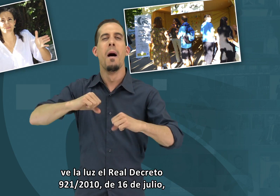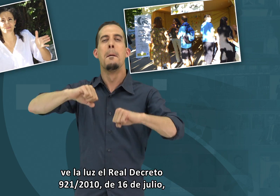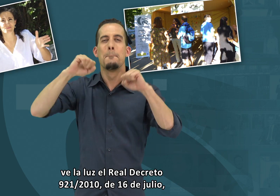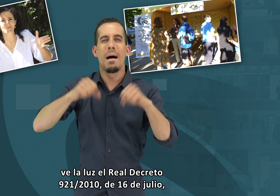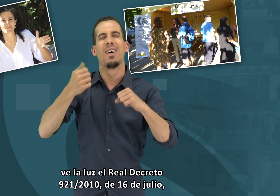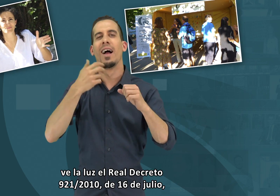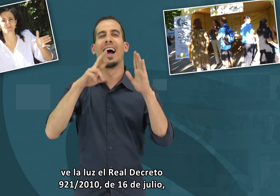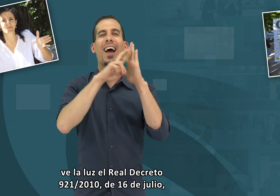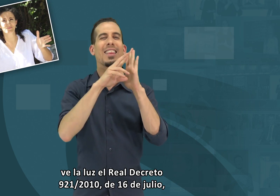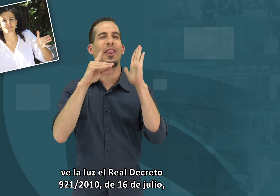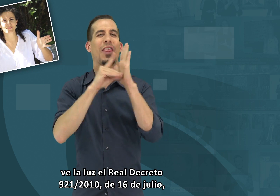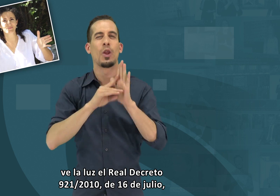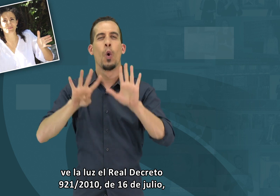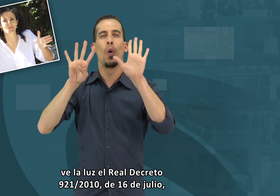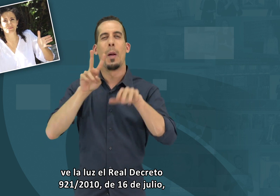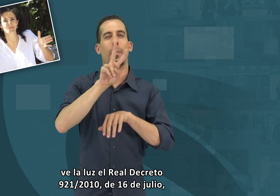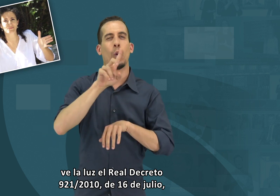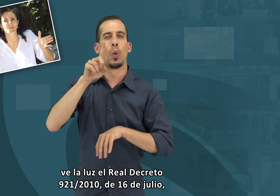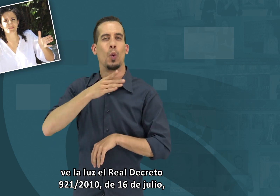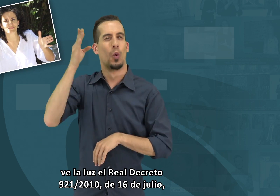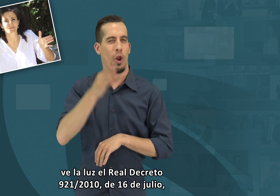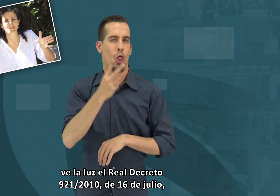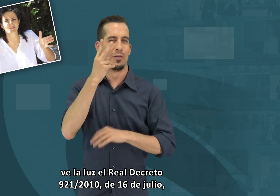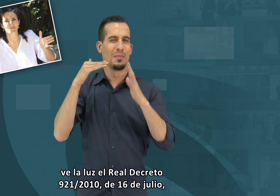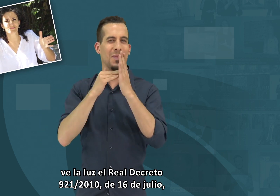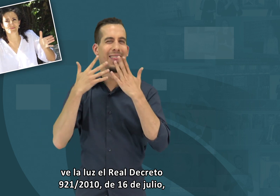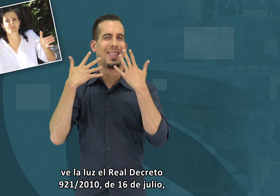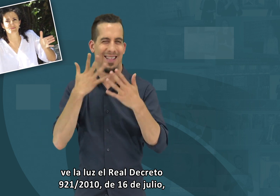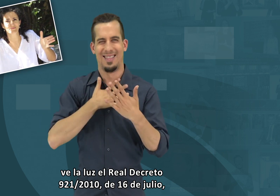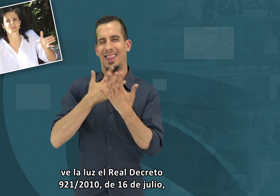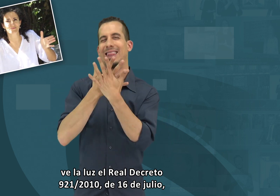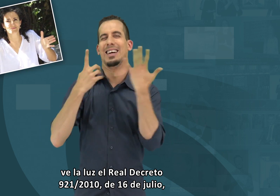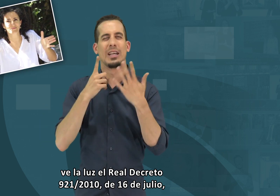27/2007, ve la luz el Real Decreto